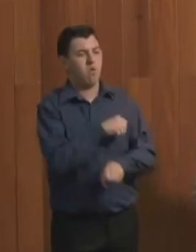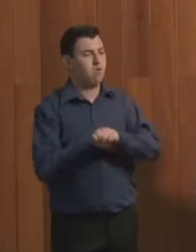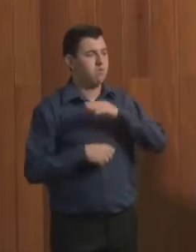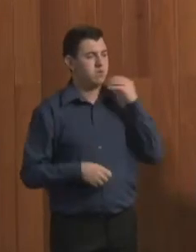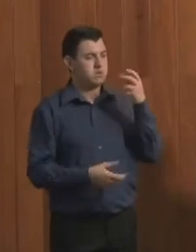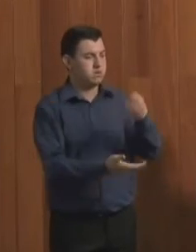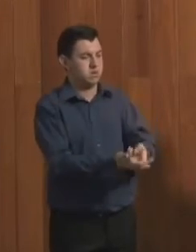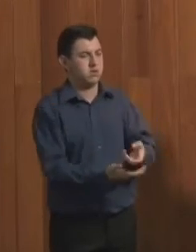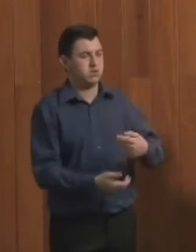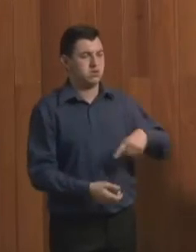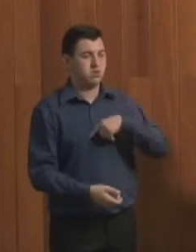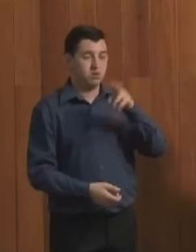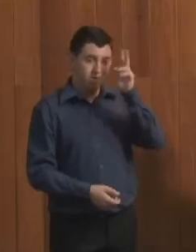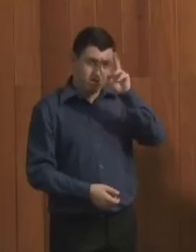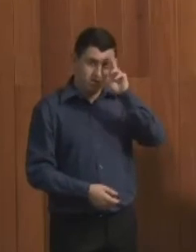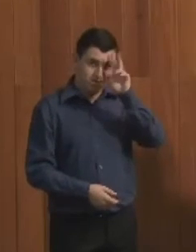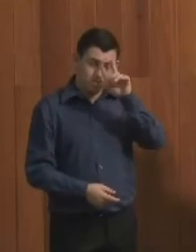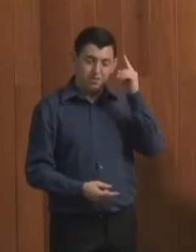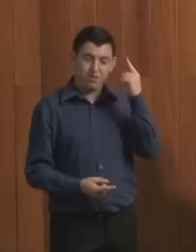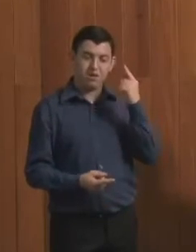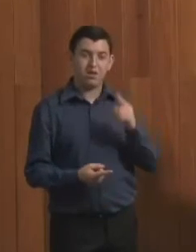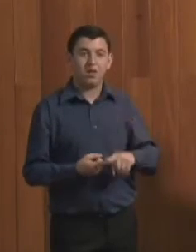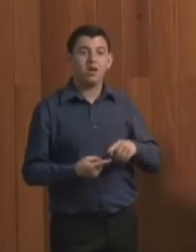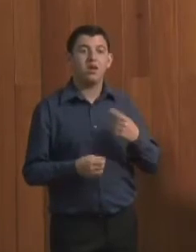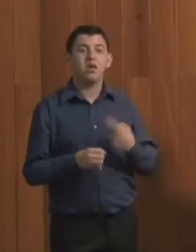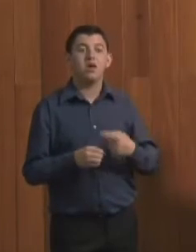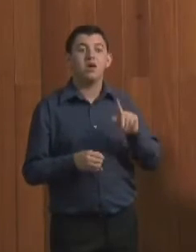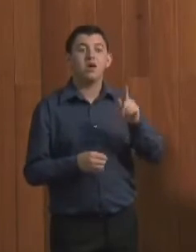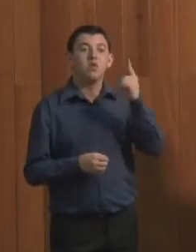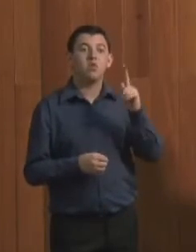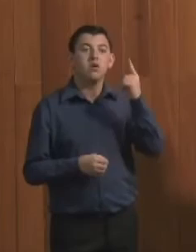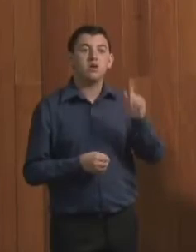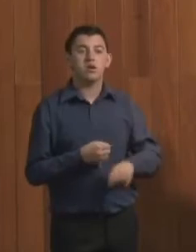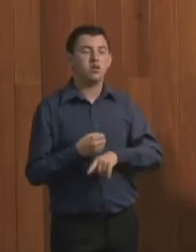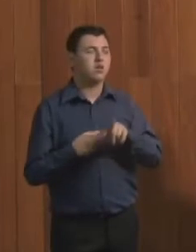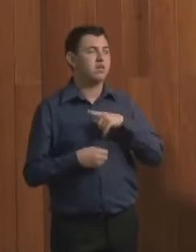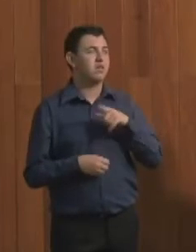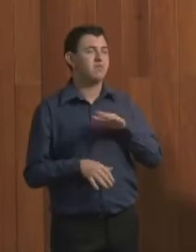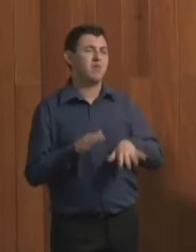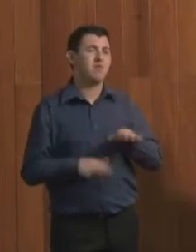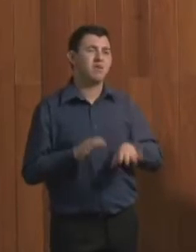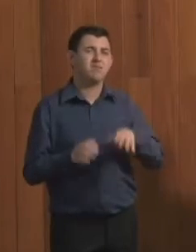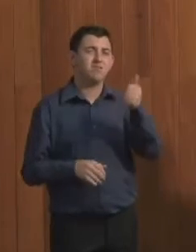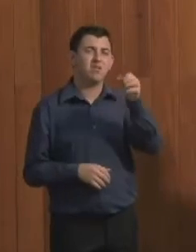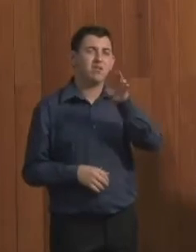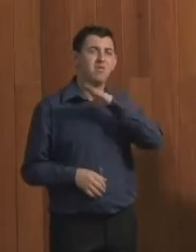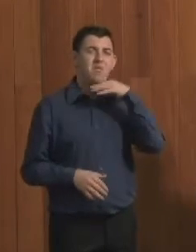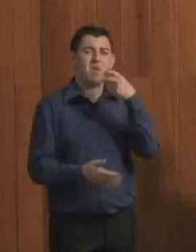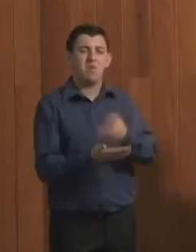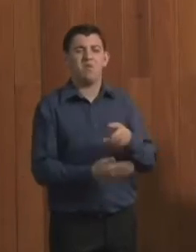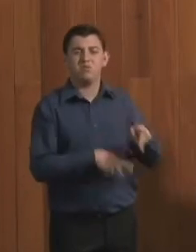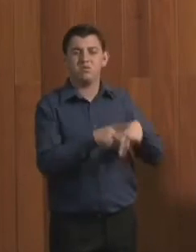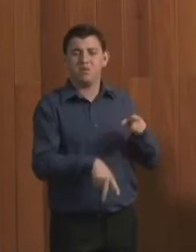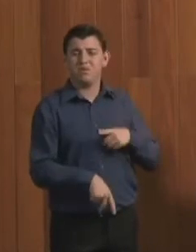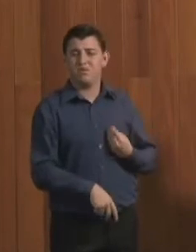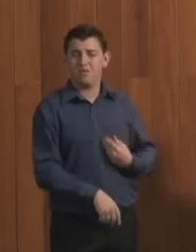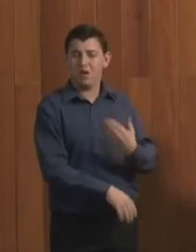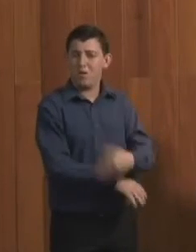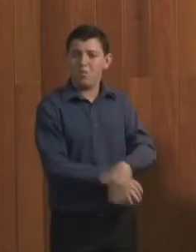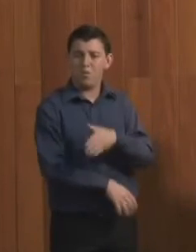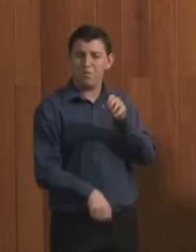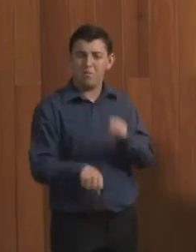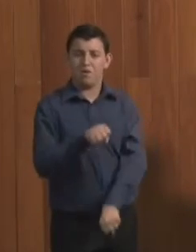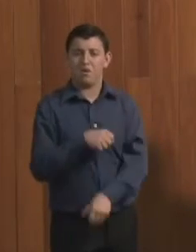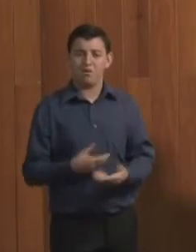em Maceió, este ano, já teve mais de 10 mortes, né, na rua, e, enfim. E a